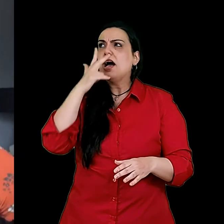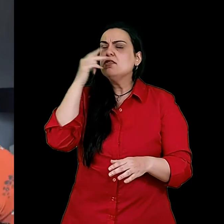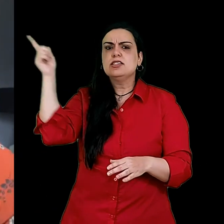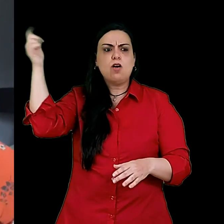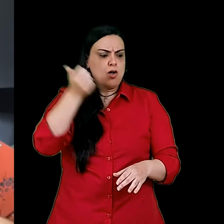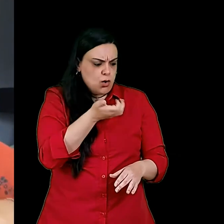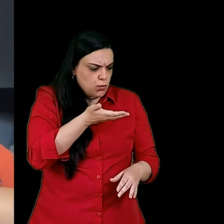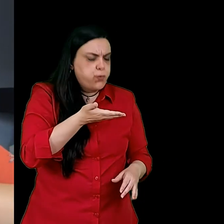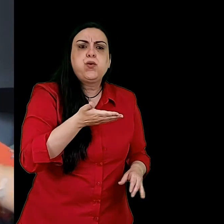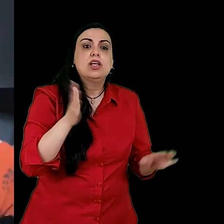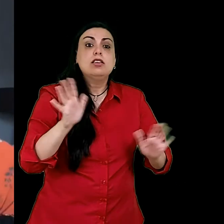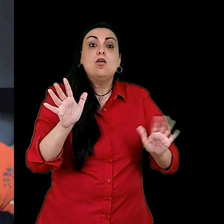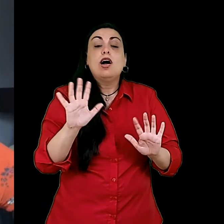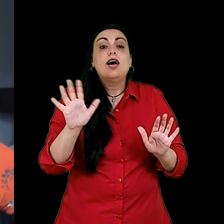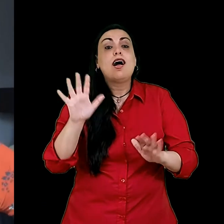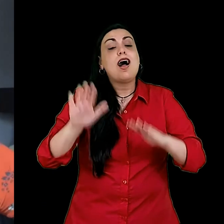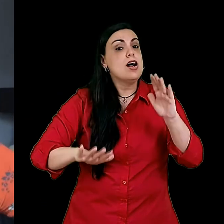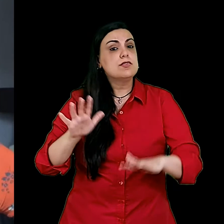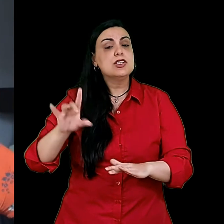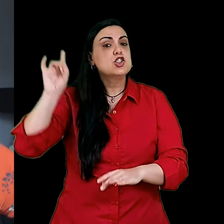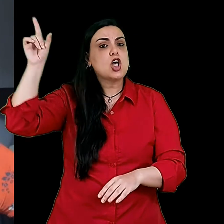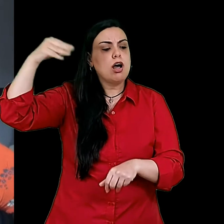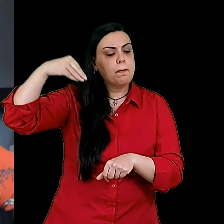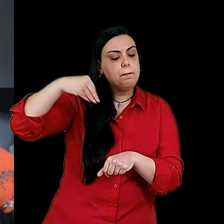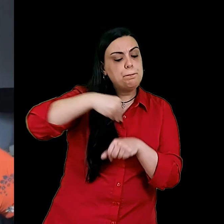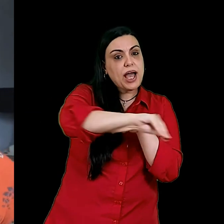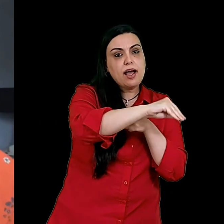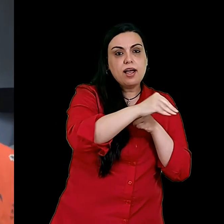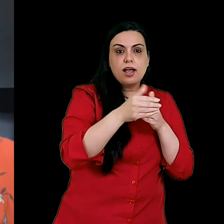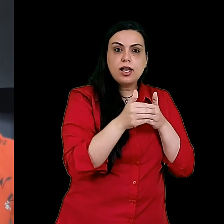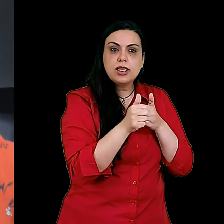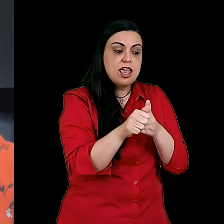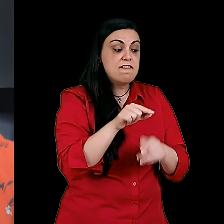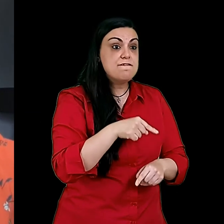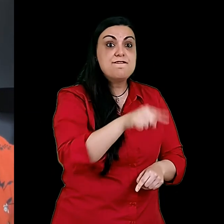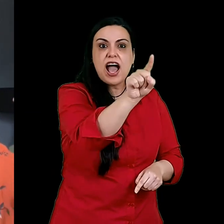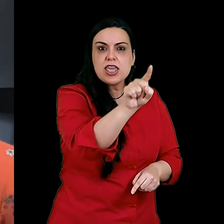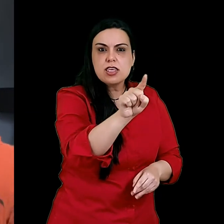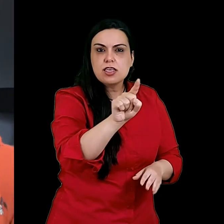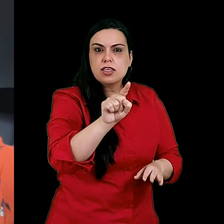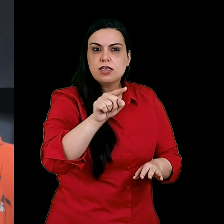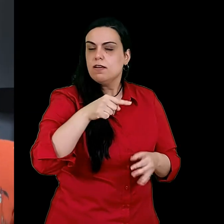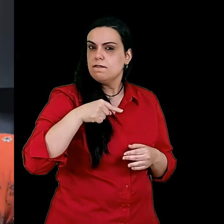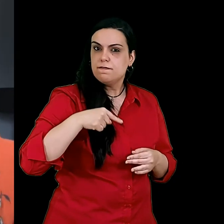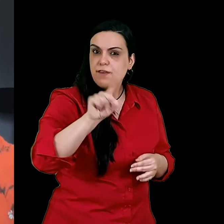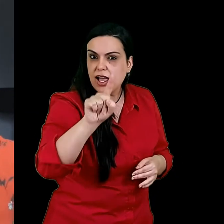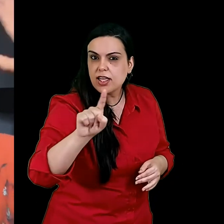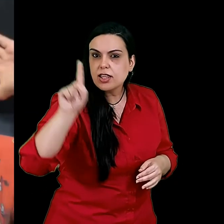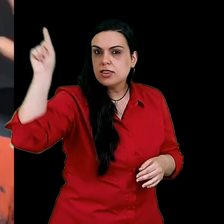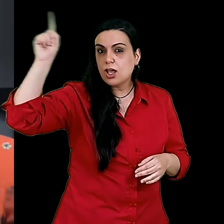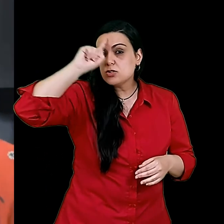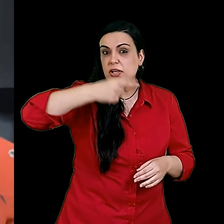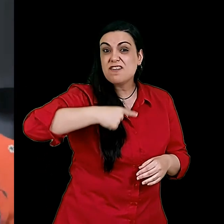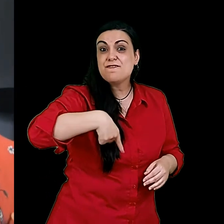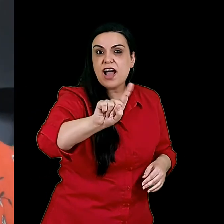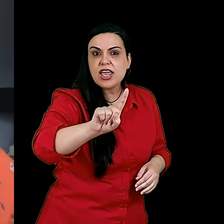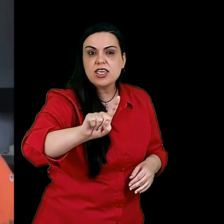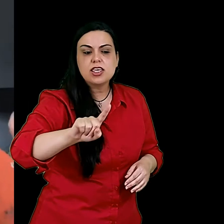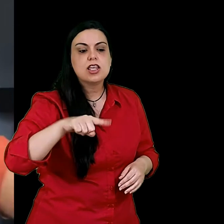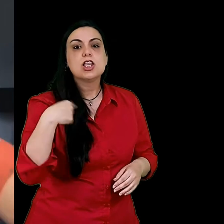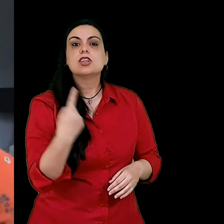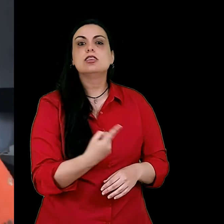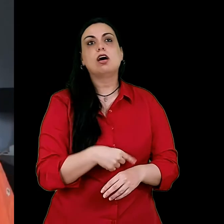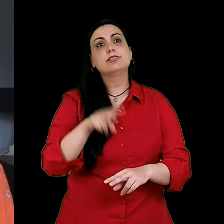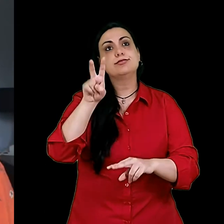é nem um sopro, você não está nem numa atmosfera sobrenatural. Às vezes o Senhor está só te dando uma condução, uma direção. Vai, um